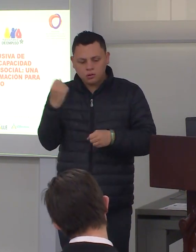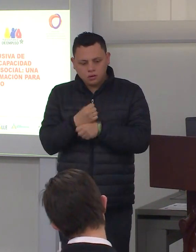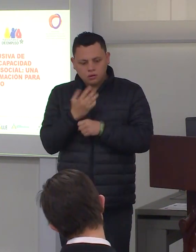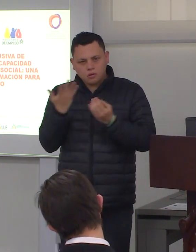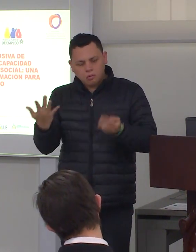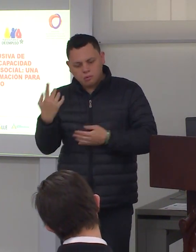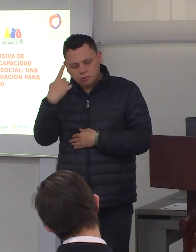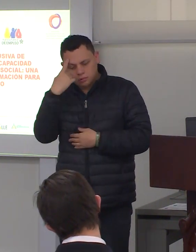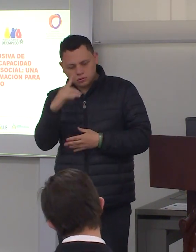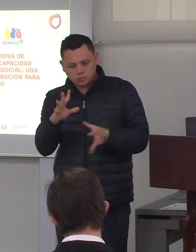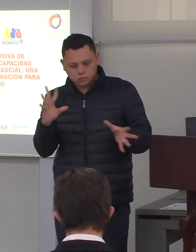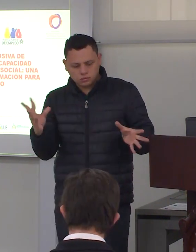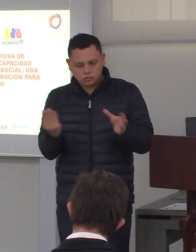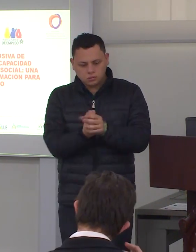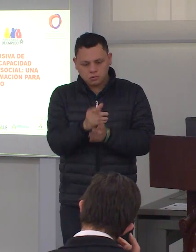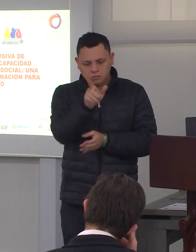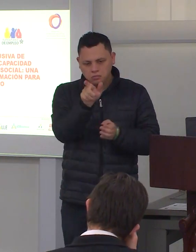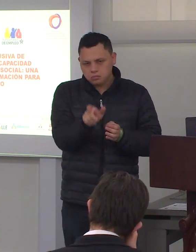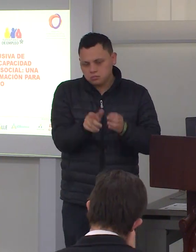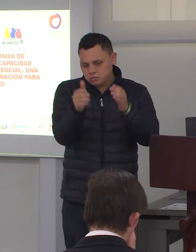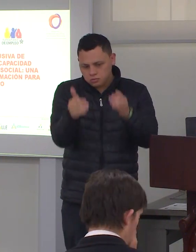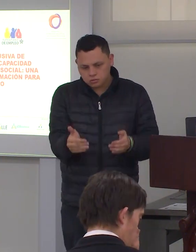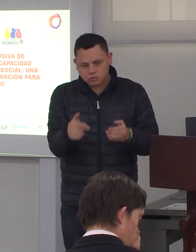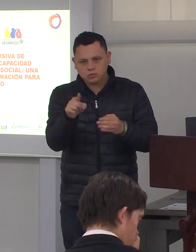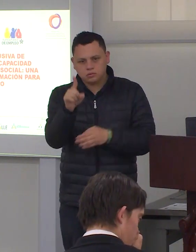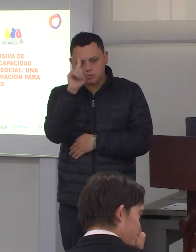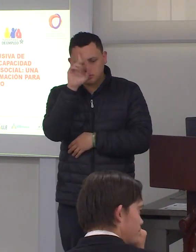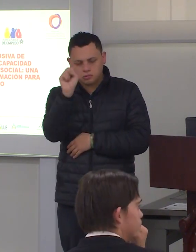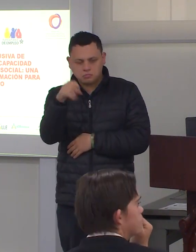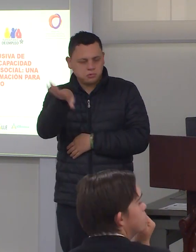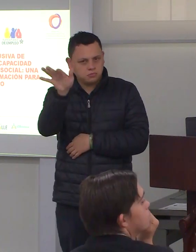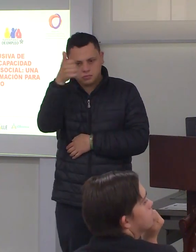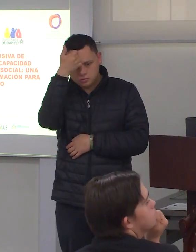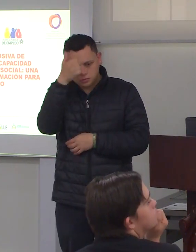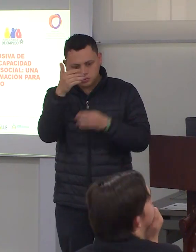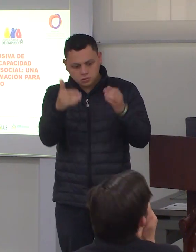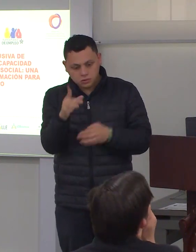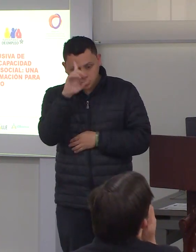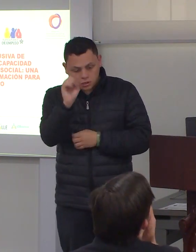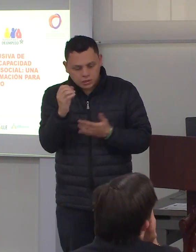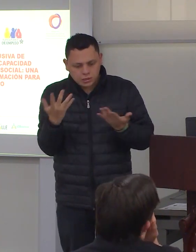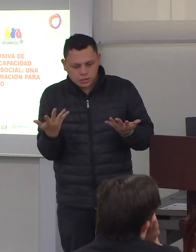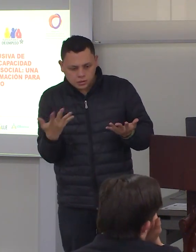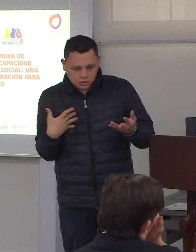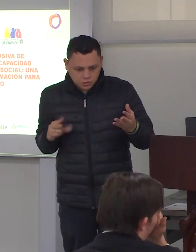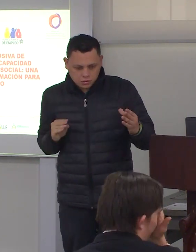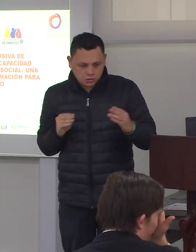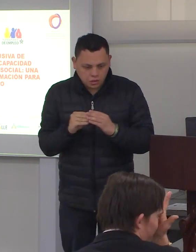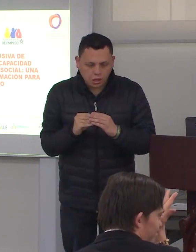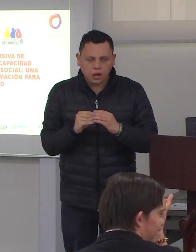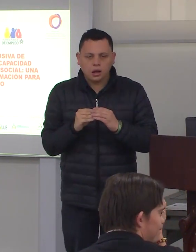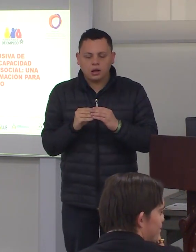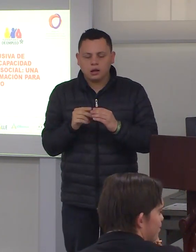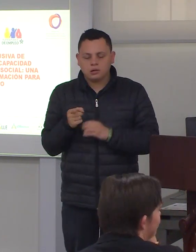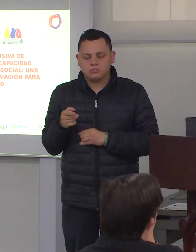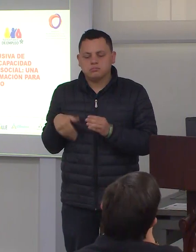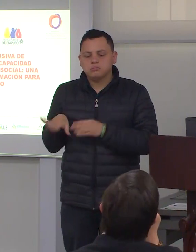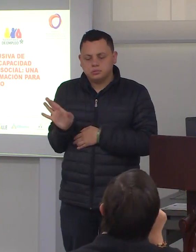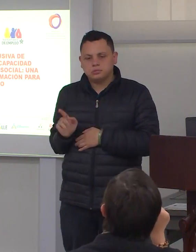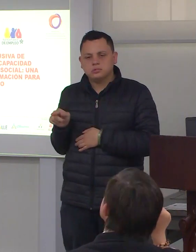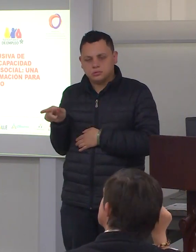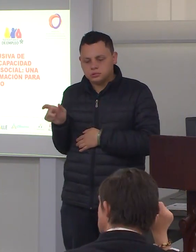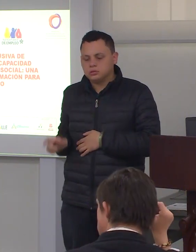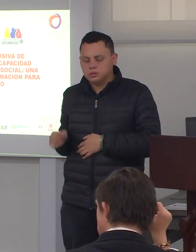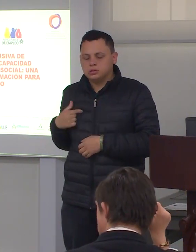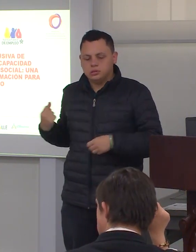en la inclusión de población con discapacidad intelectual principalmente, es donde más hemos tenido que